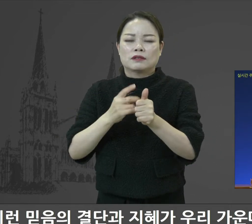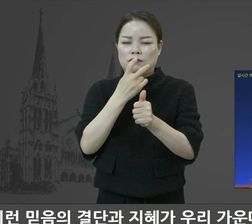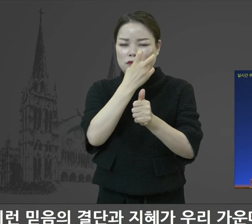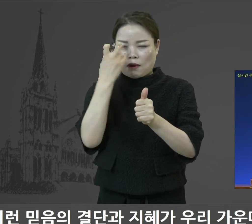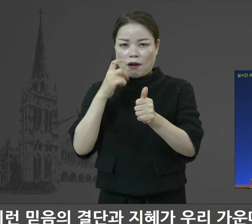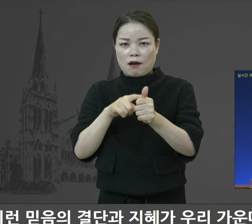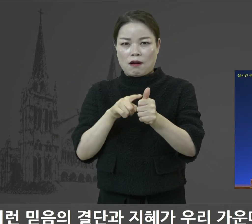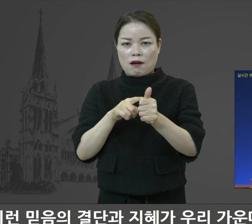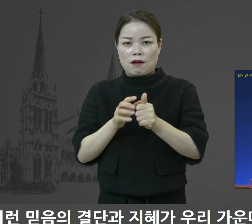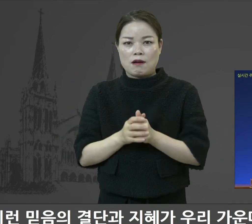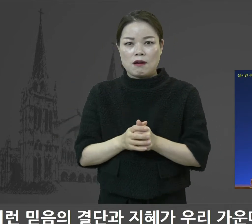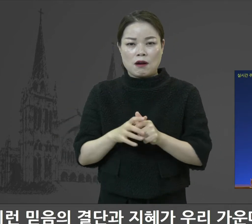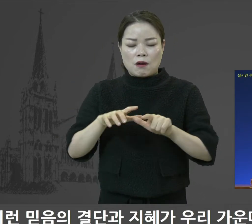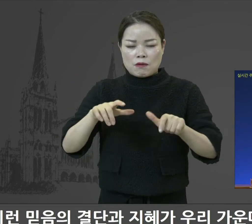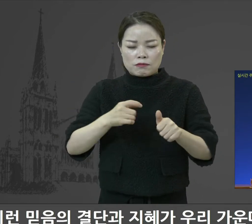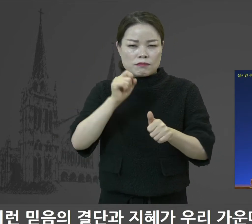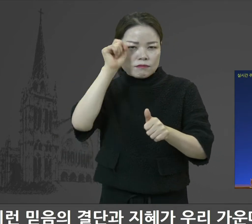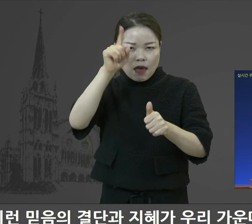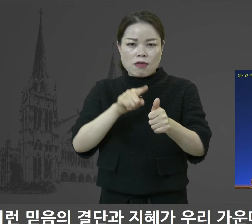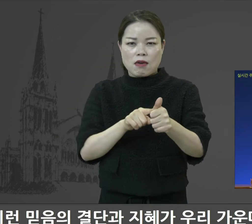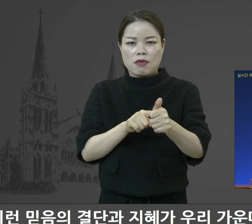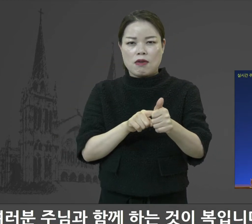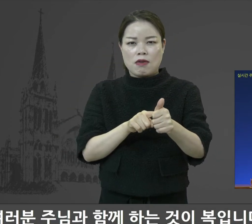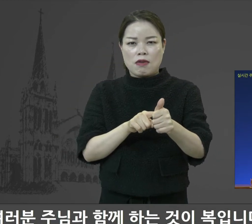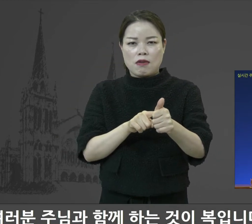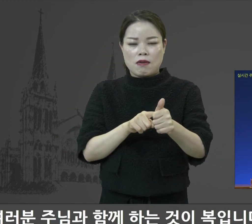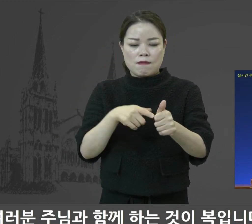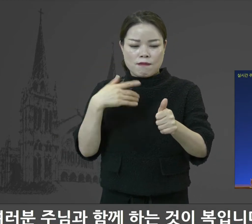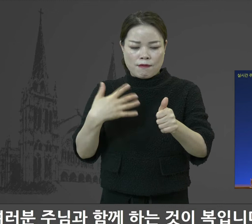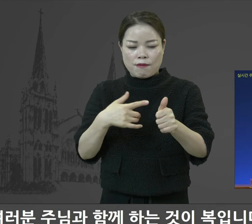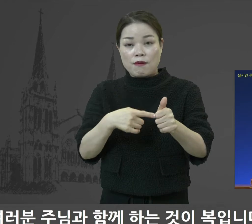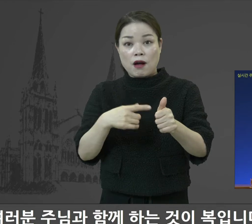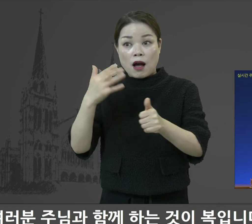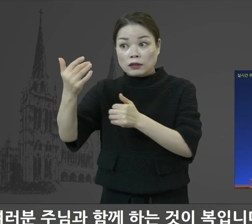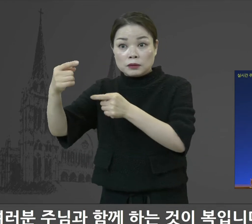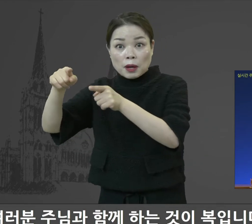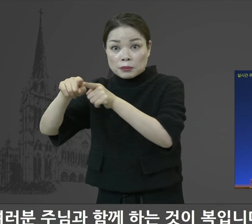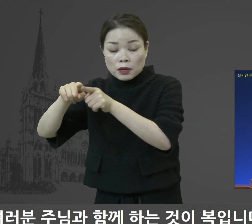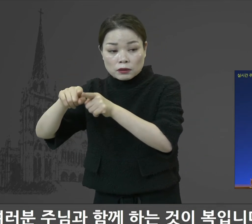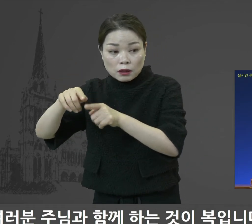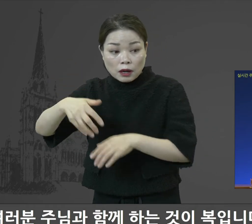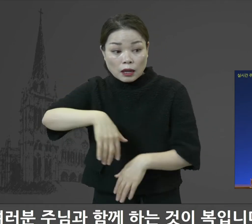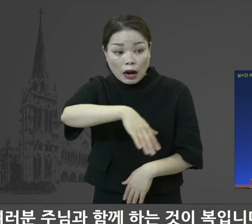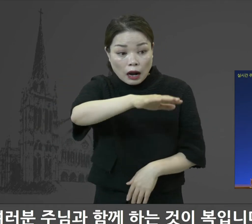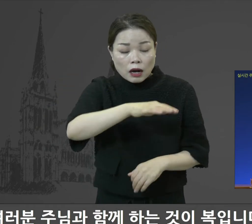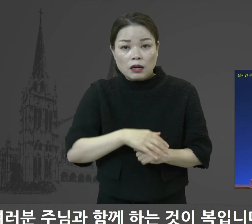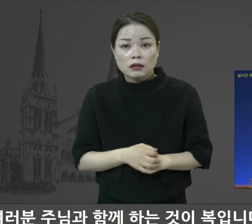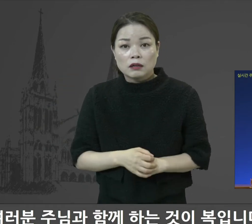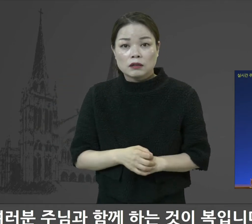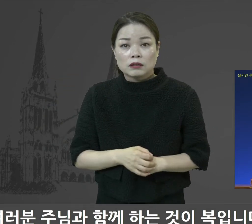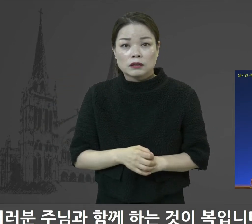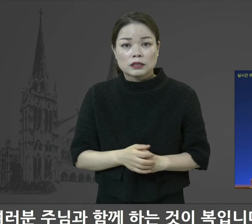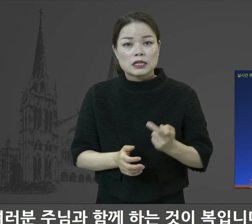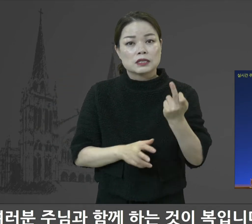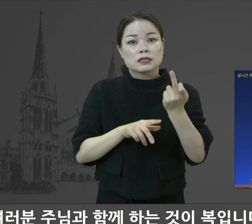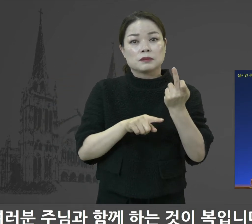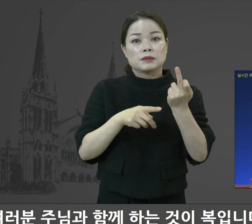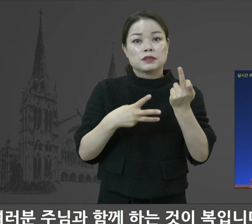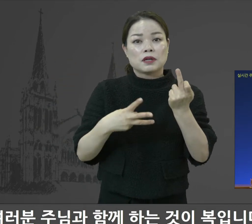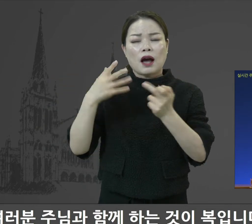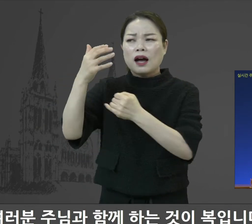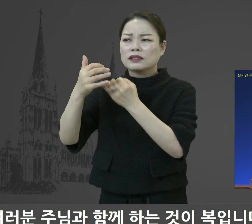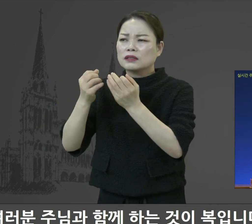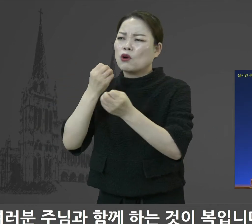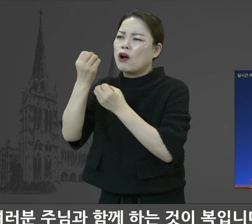사람이에요. 보통 영민하지 않습니다. 이 하나님이 내가 함께 가지 않겠다, 올라가라. 그러니까 12절에